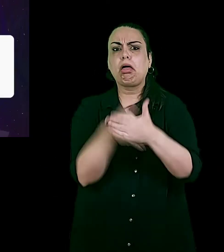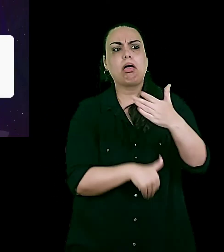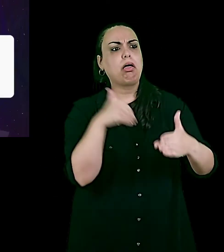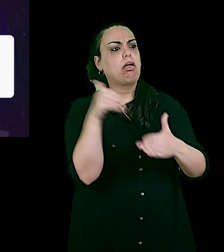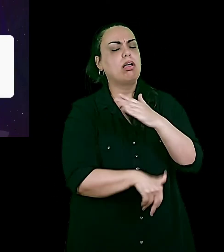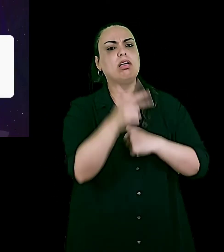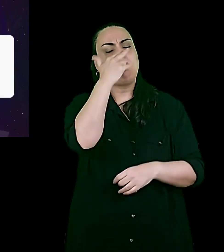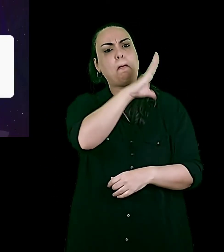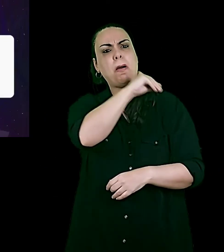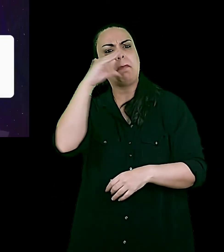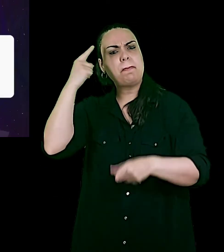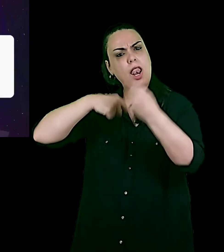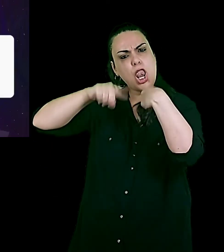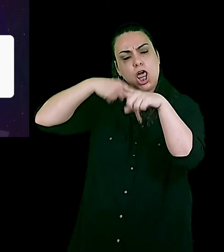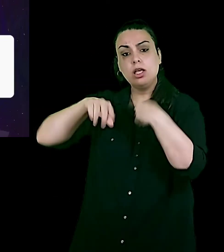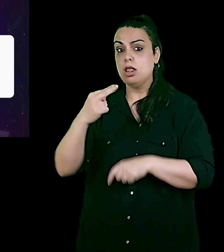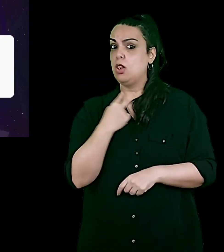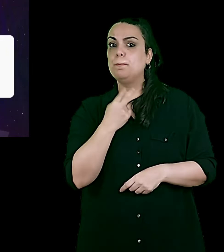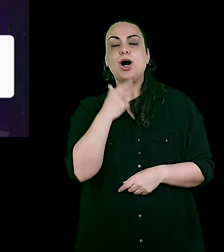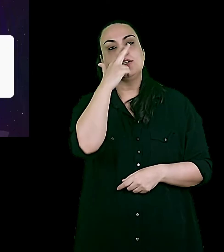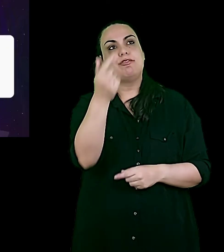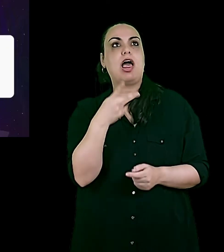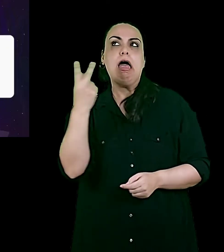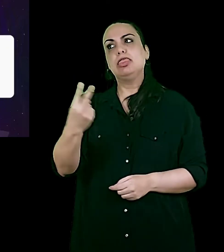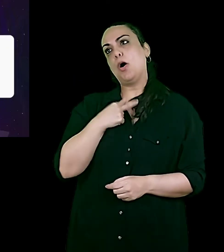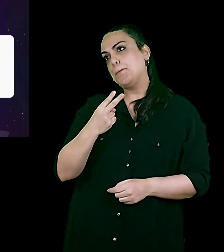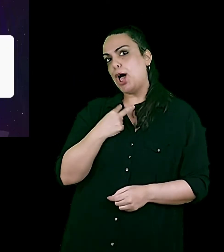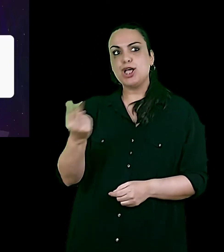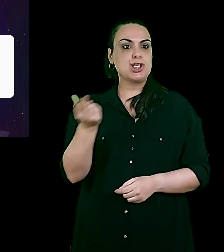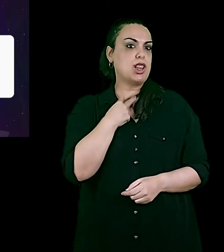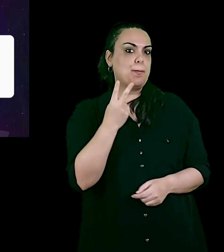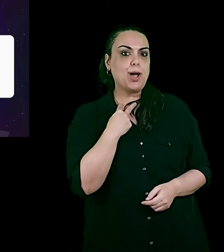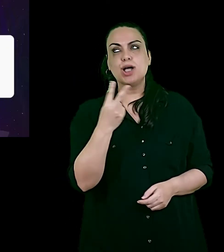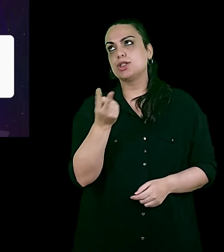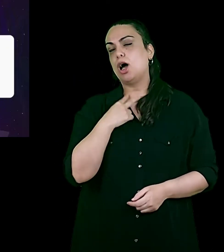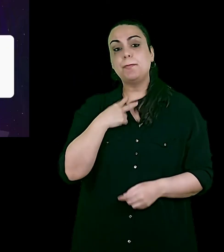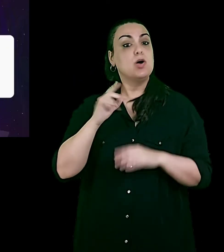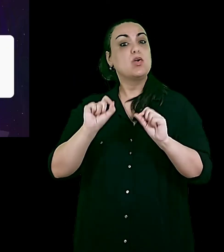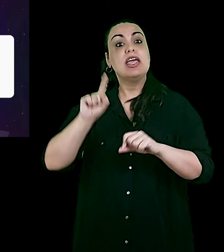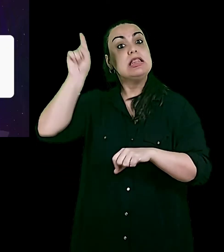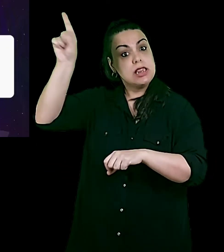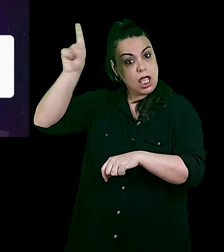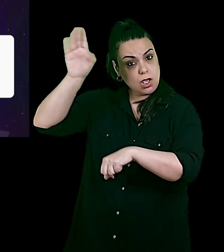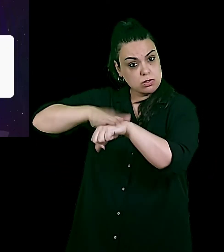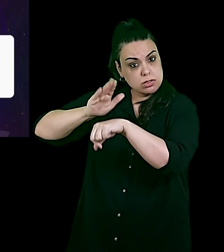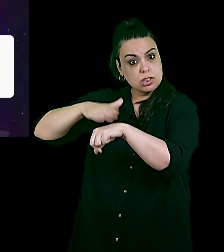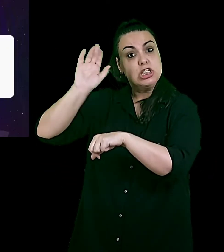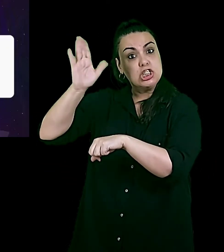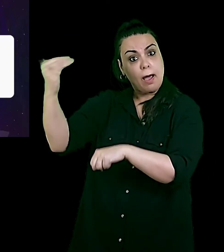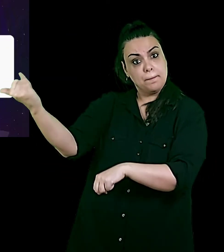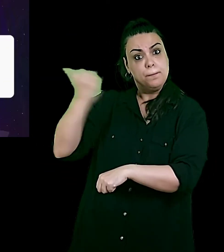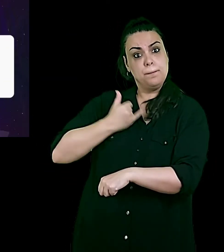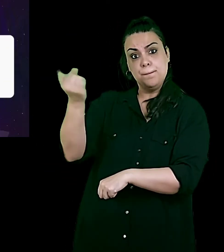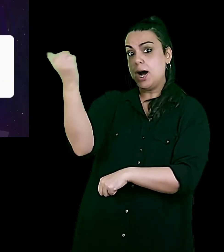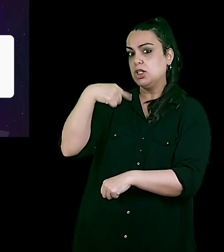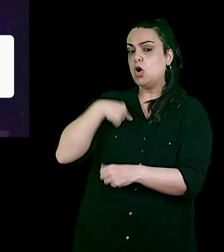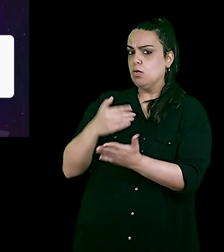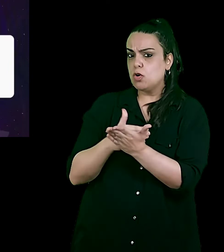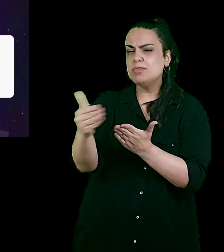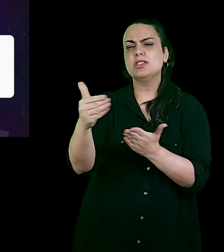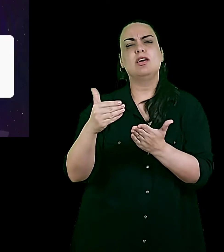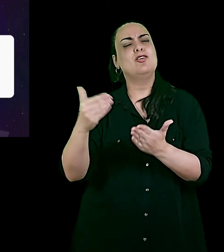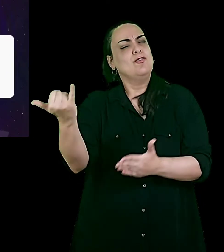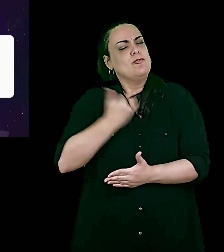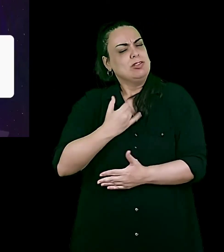começado. Eu não posso colocar o não posso agora em cima daquilo que Deus está dizendo que já era para eu ter começado. Falou